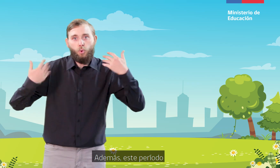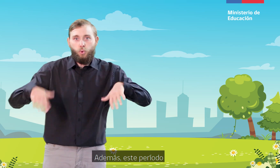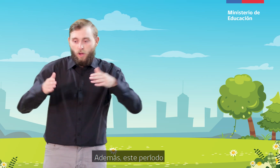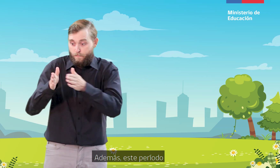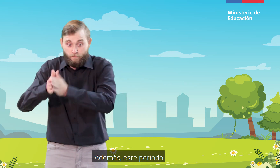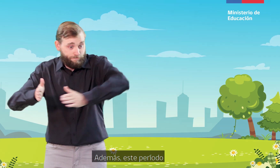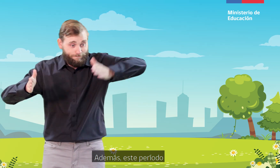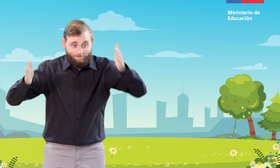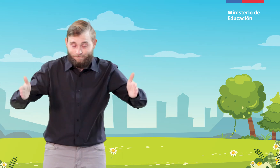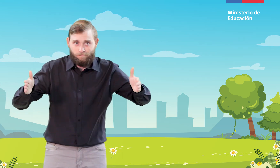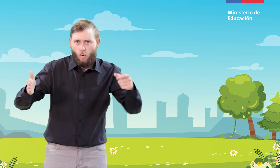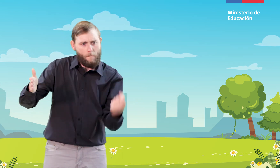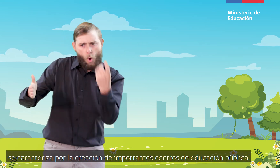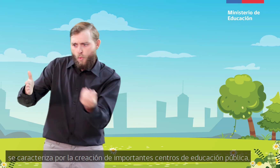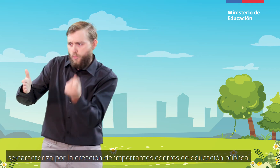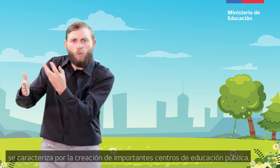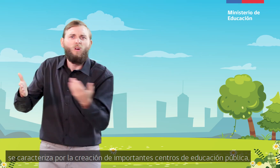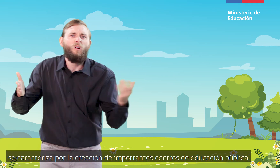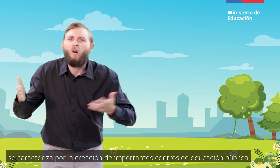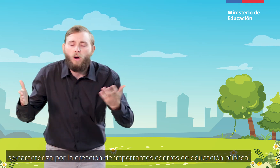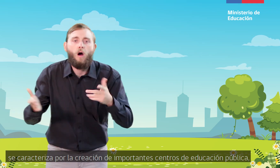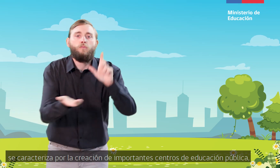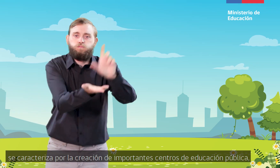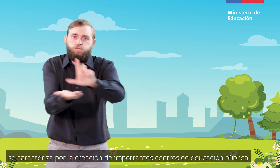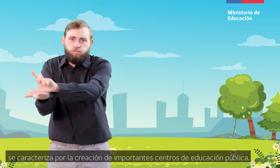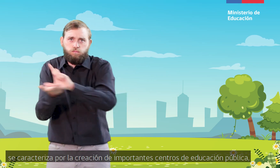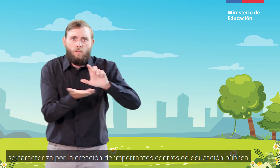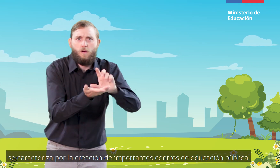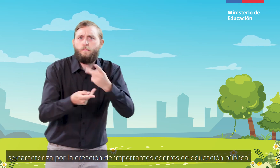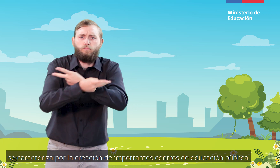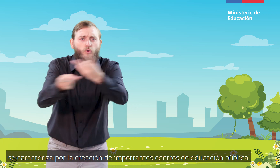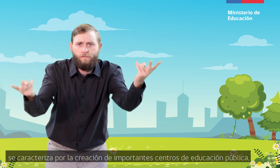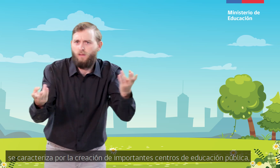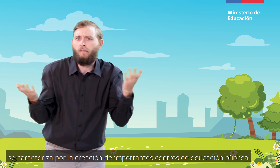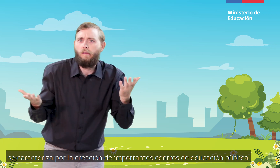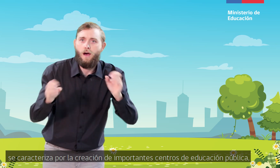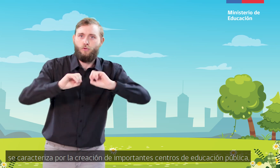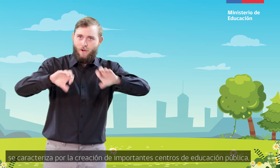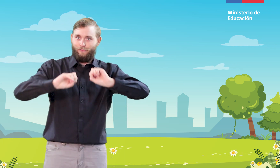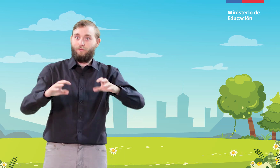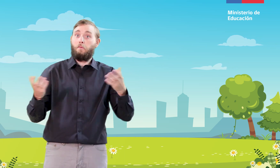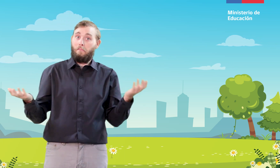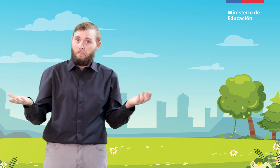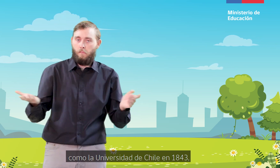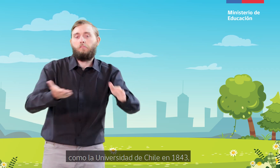Además, este periodo se caracteriza por la creación de importantes centros de educación pública, como